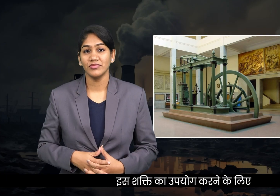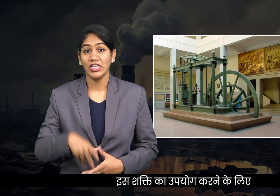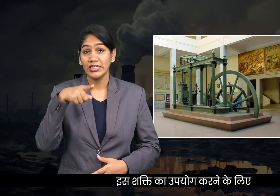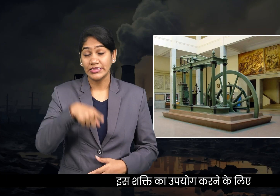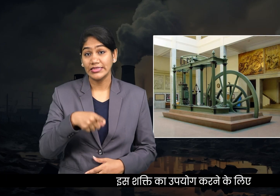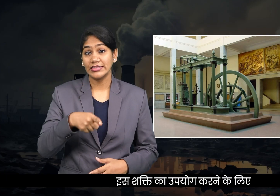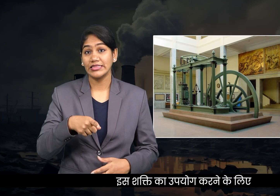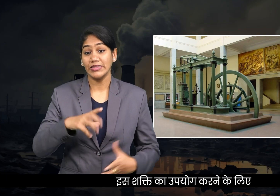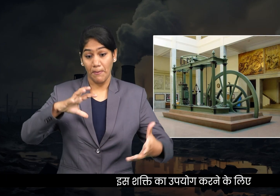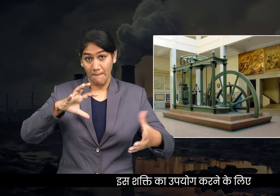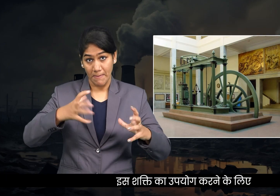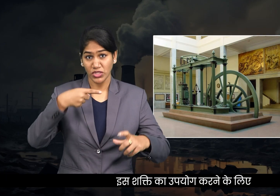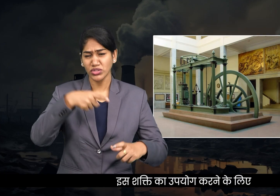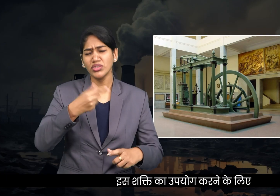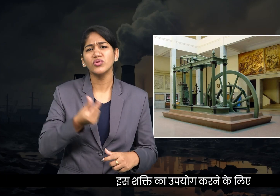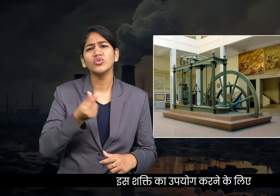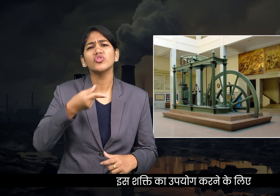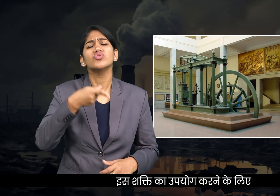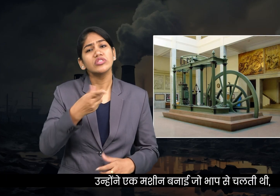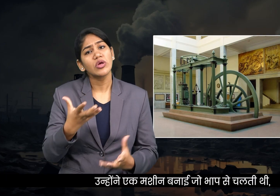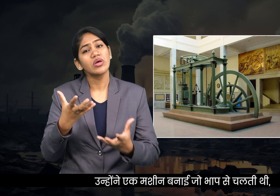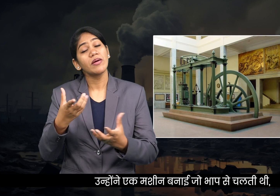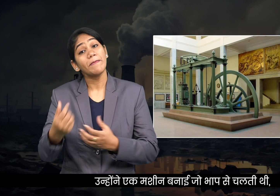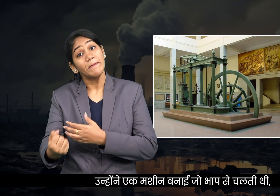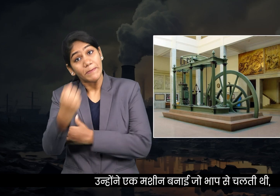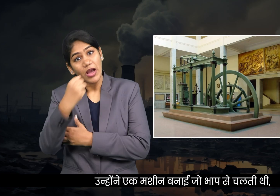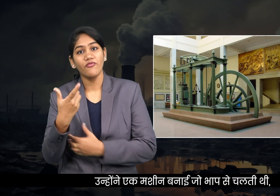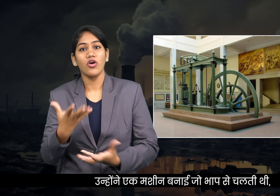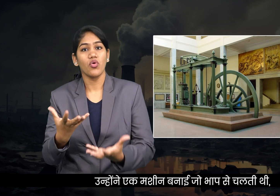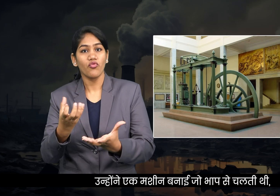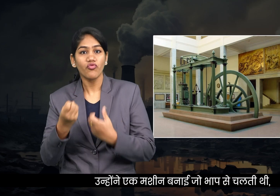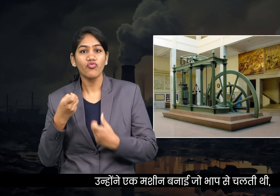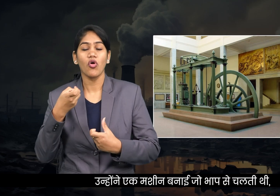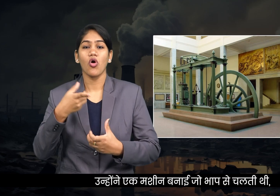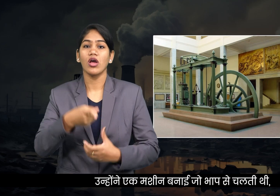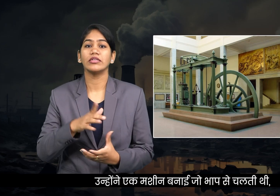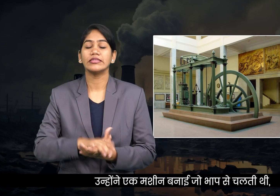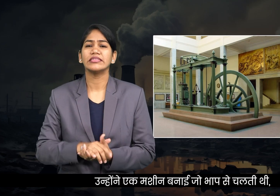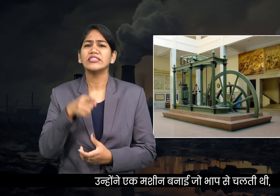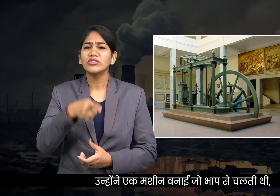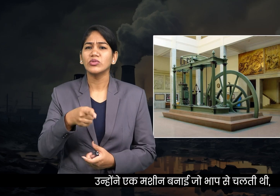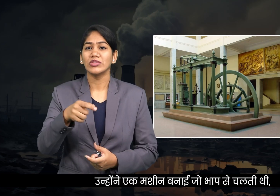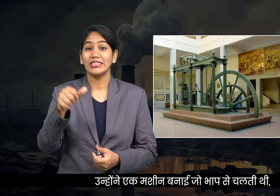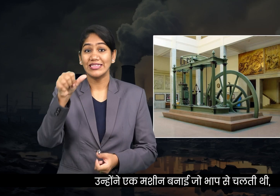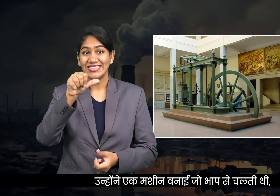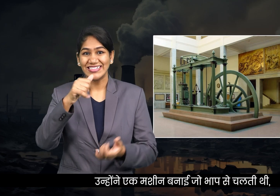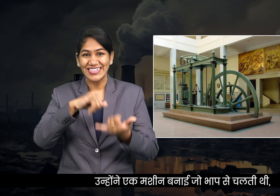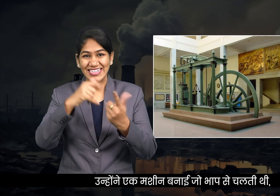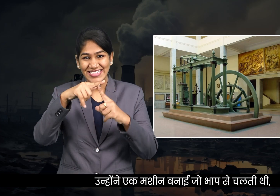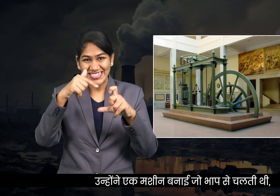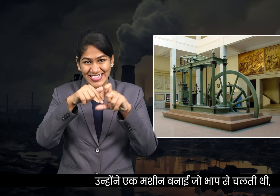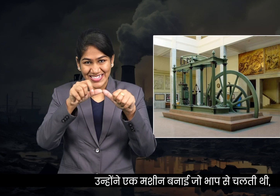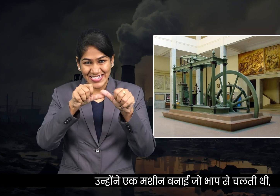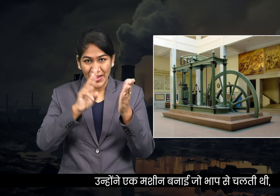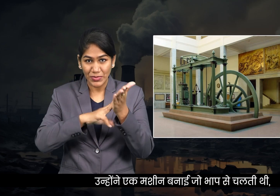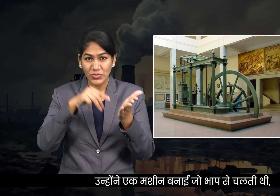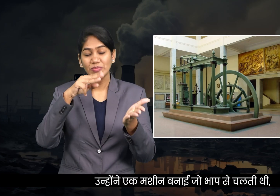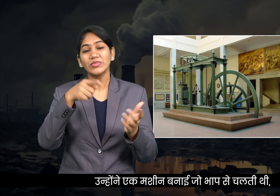इस शक्ति का उपयोग करने के लिए उन्होंने एक मशीन बनाई जो भाप से चलती थी